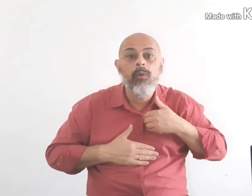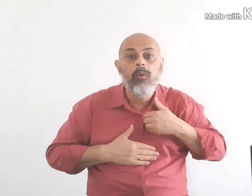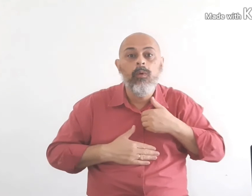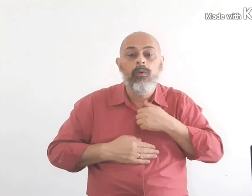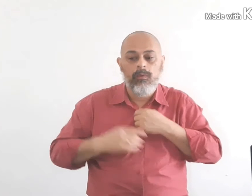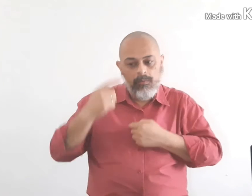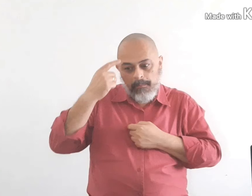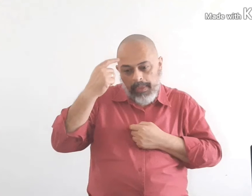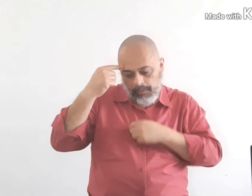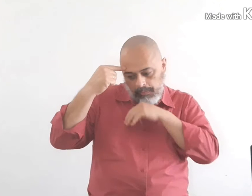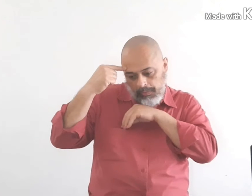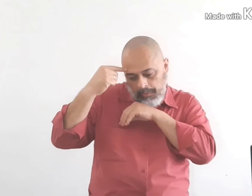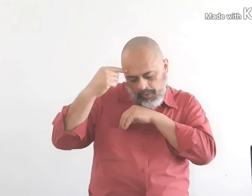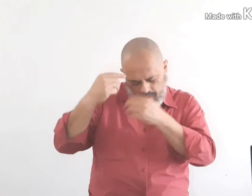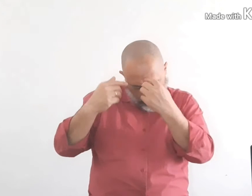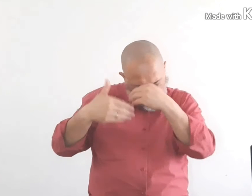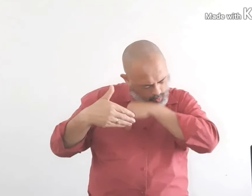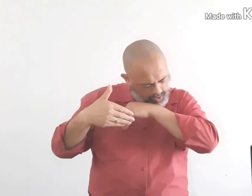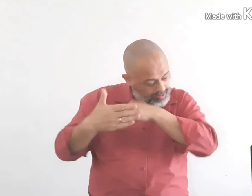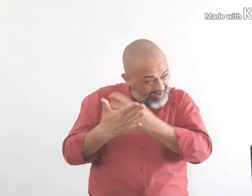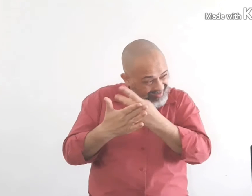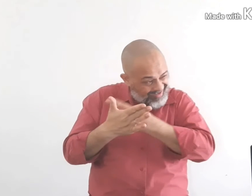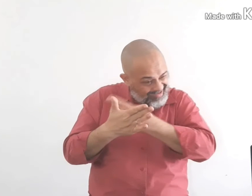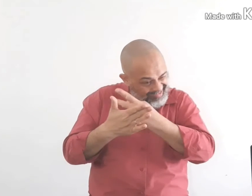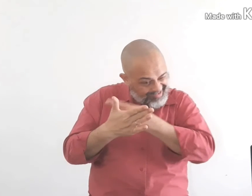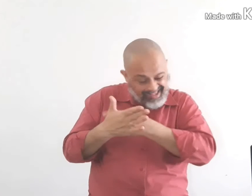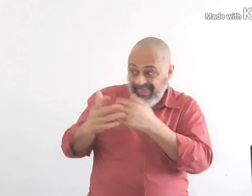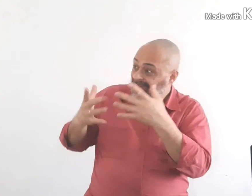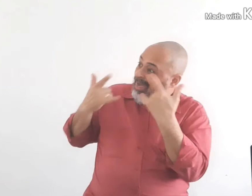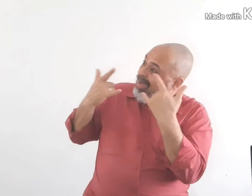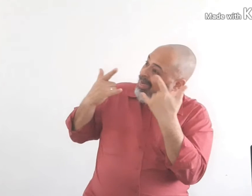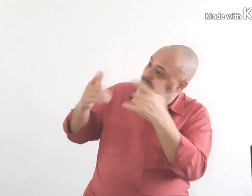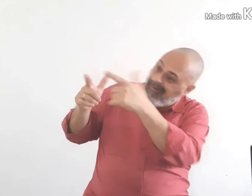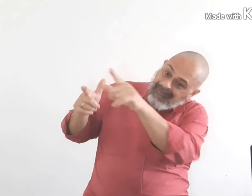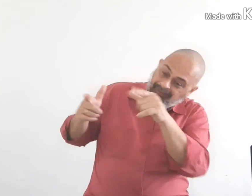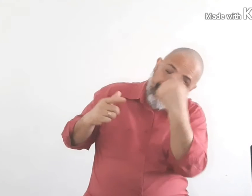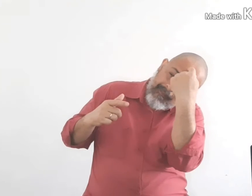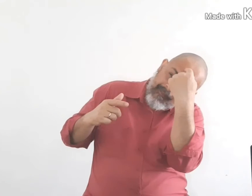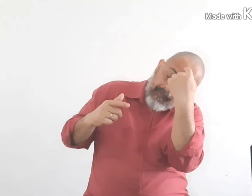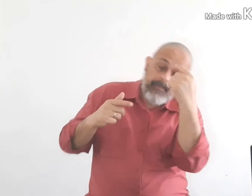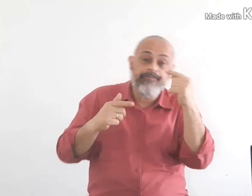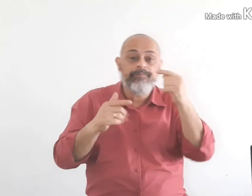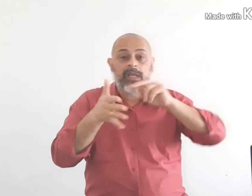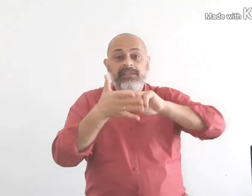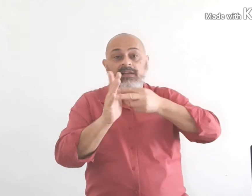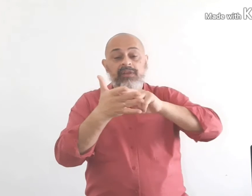nos apartam, nos separam, nos distanciam de Deus, do serviço ao